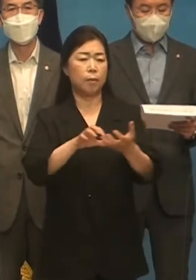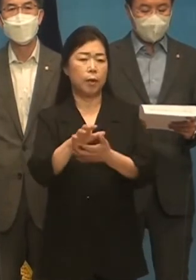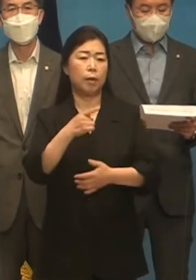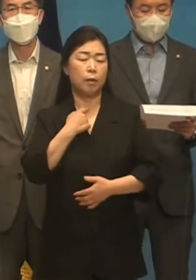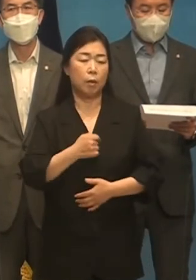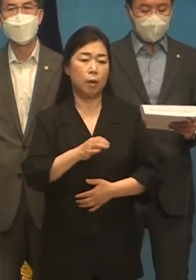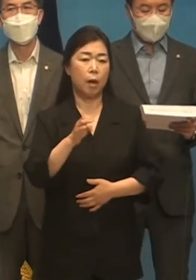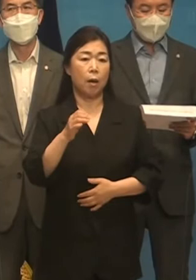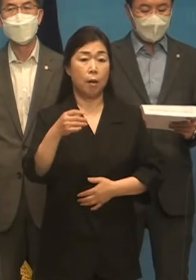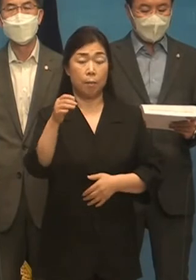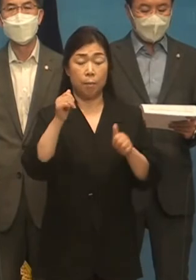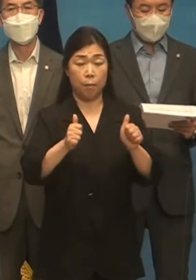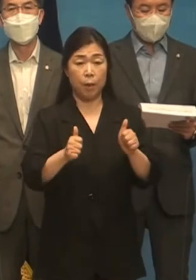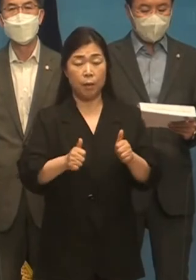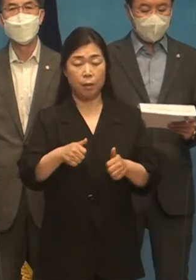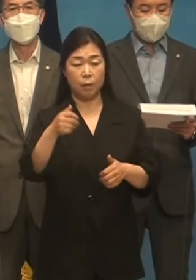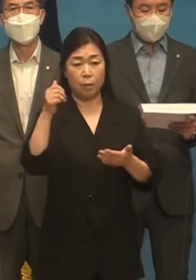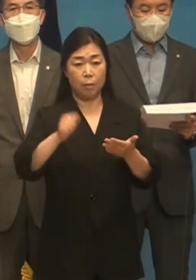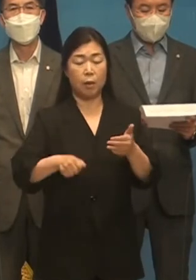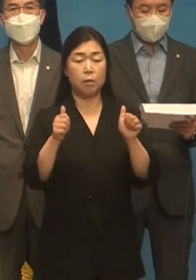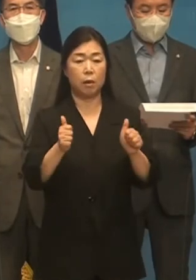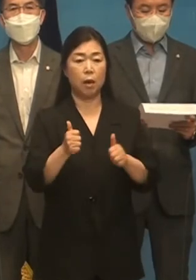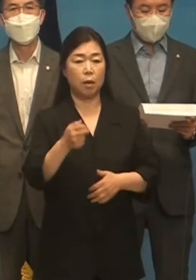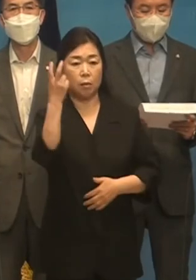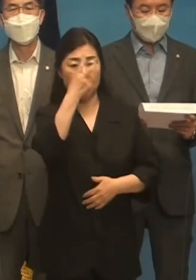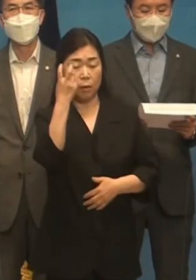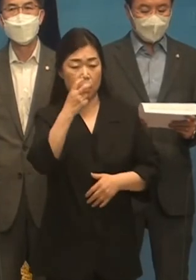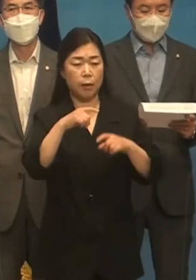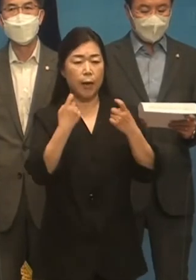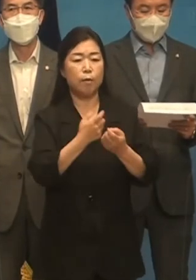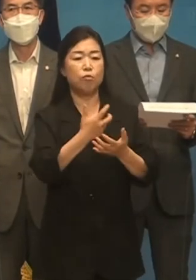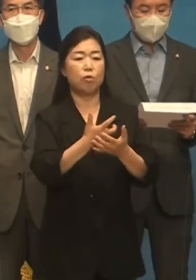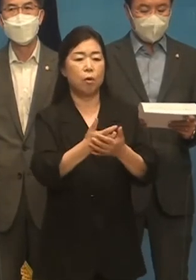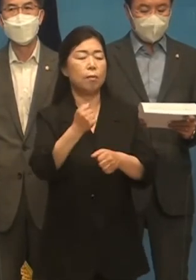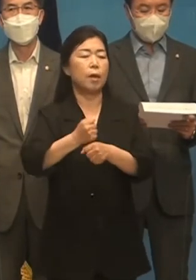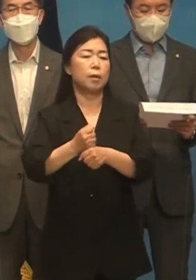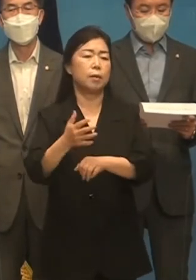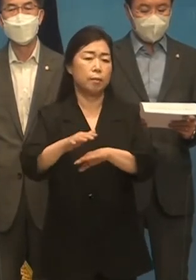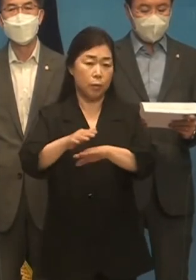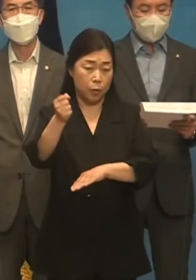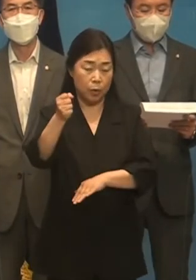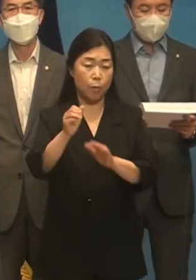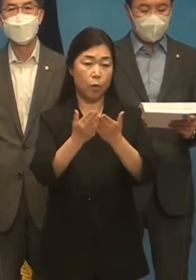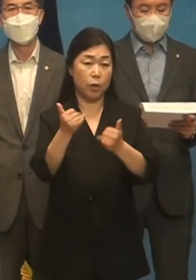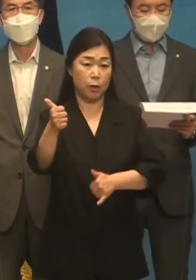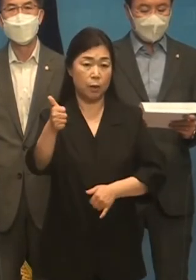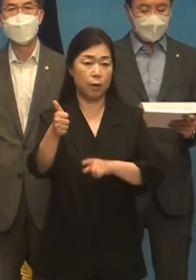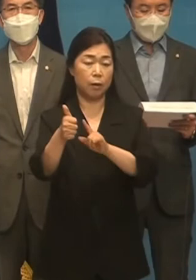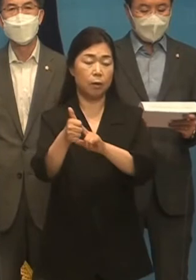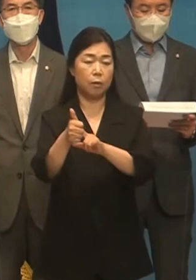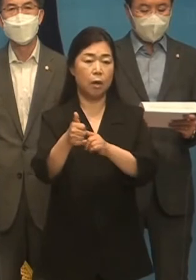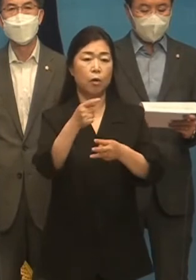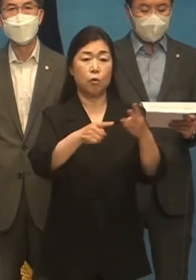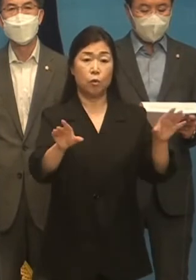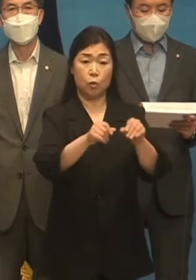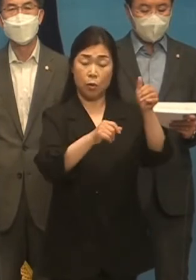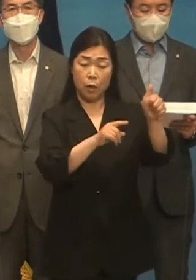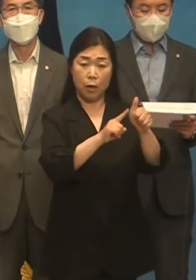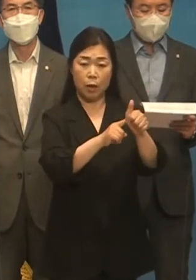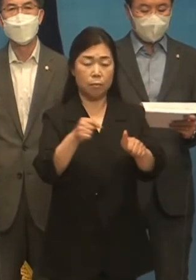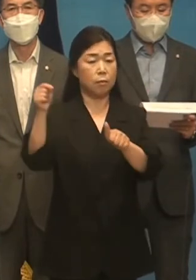시끄러웠던 판사사찰 문건의 작성자이기도 했습니다. 그때도 윤 전 총장이 문건